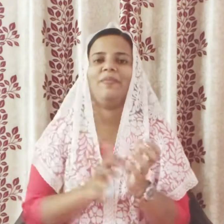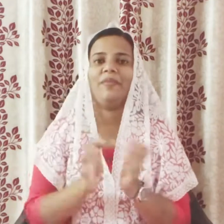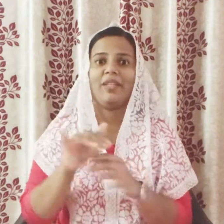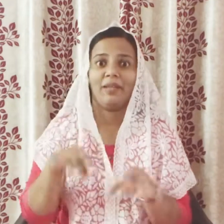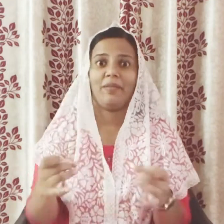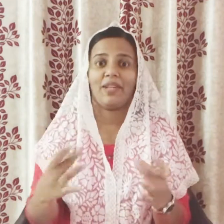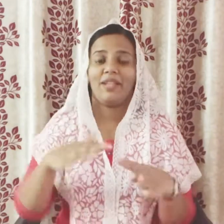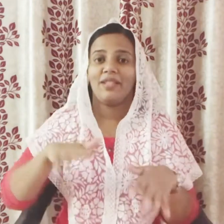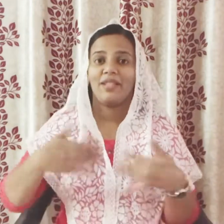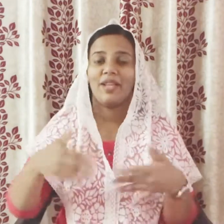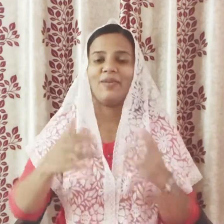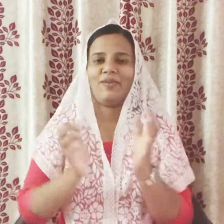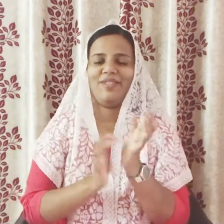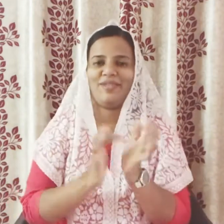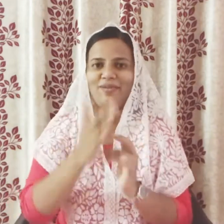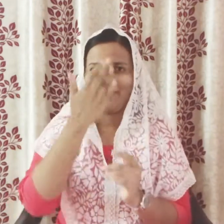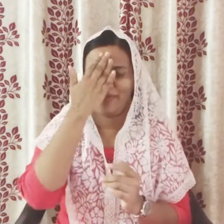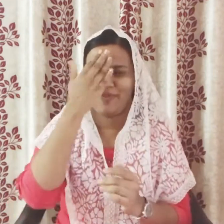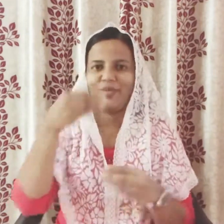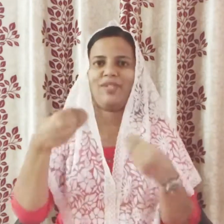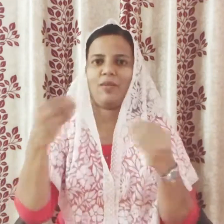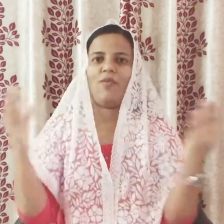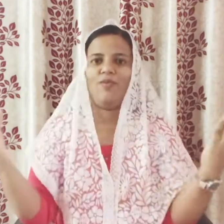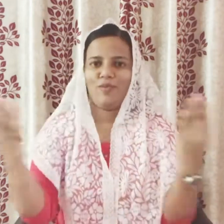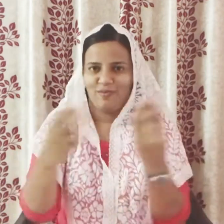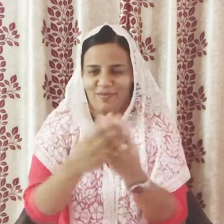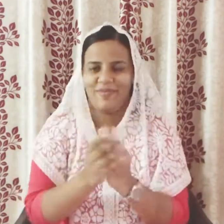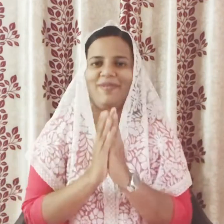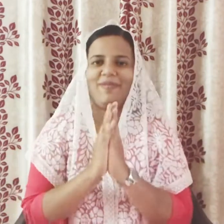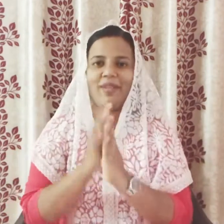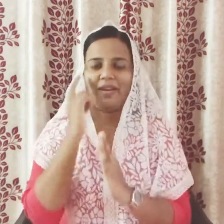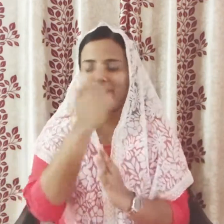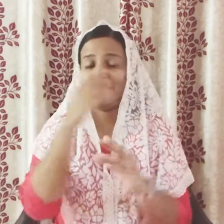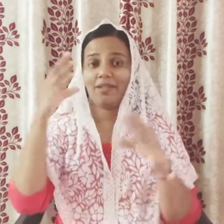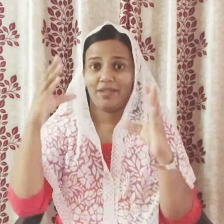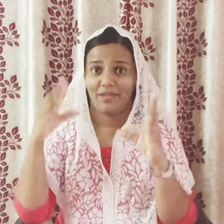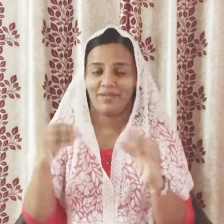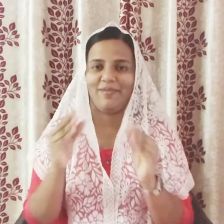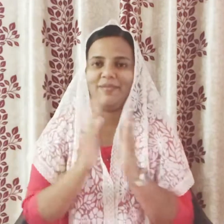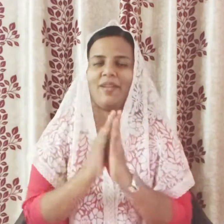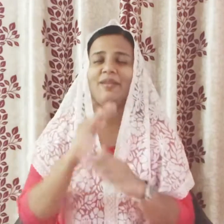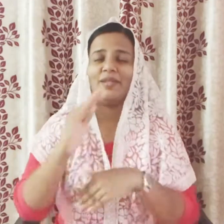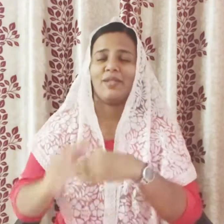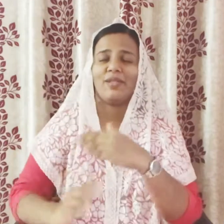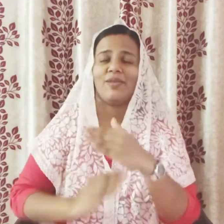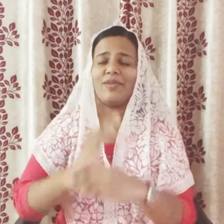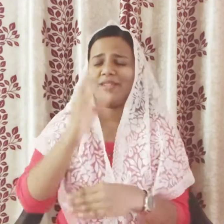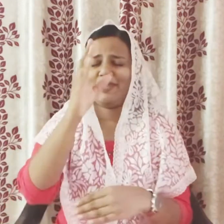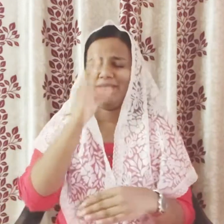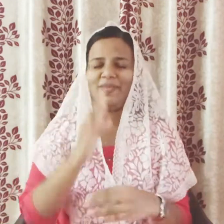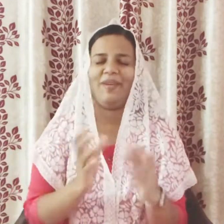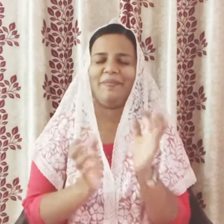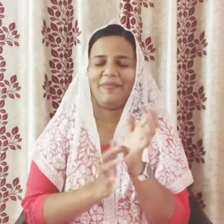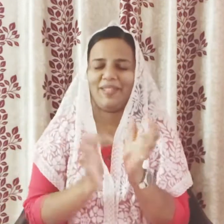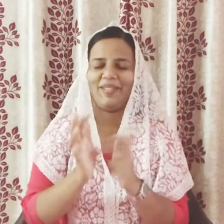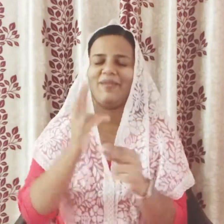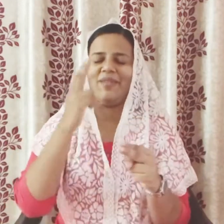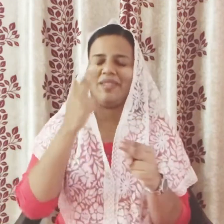പ്രഭാതത്തിൽ അവൻ സന്തോഷത്തോടെ കർത്താവിനെ സ്തോത്രം ചെയ്യുമ്പോൾ നമ്മൾ ഒരുമിച്ച് പ്രാർത്ഥിക്കാൻ പോവുക. എല്ലാവരുടെയും കണ്ണുകൾ അടച്ച് പ്രാർത്ഥിക്കണം. ഞങ്ങളുടെ സ്വർഗീയ പിതാവേ, യേശു ക്രിസ്തുവിൻ്റെ